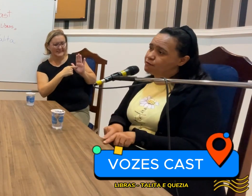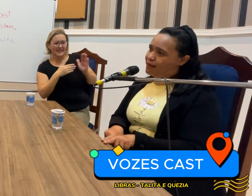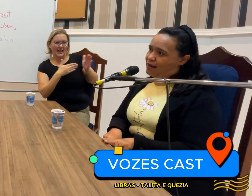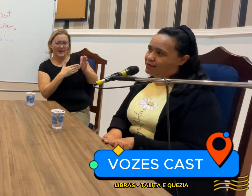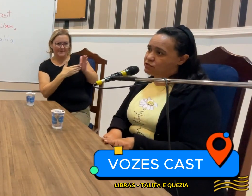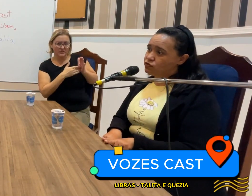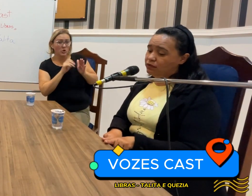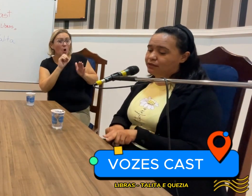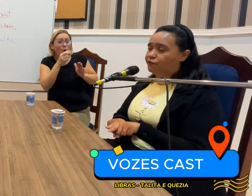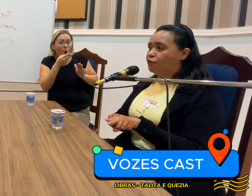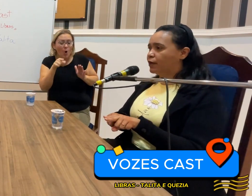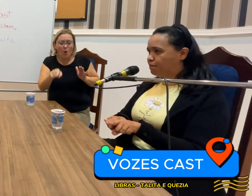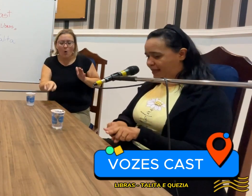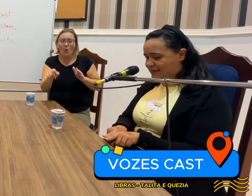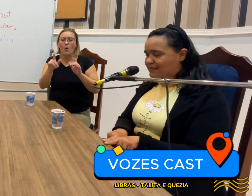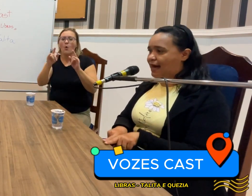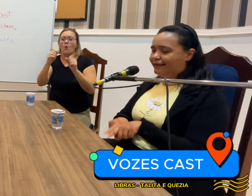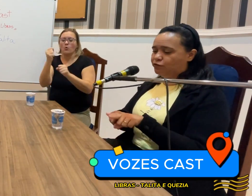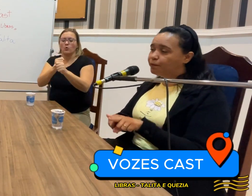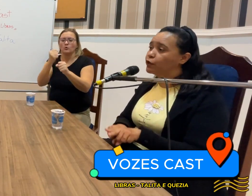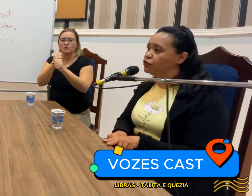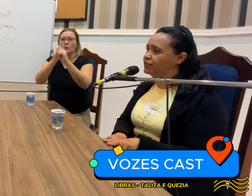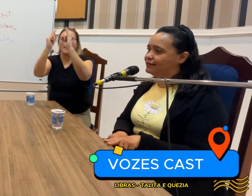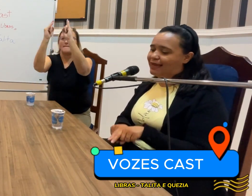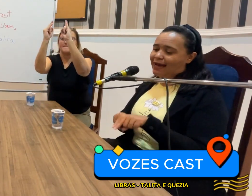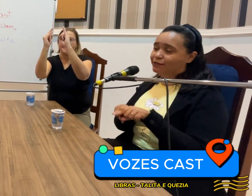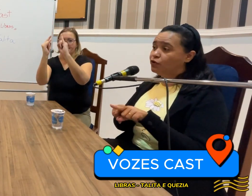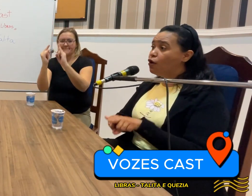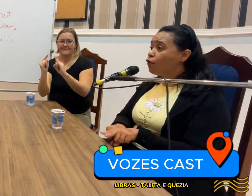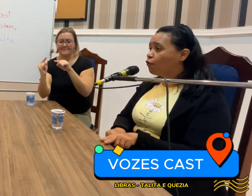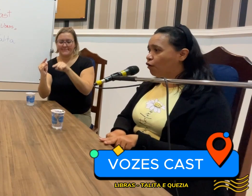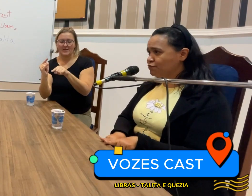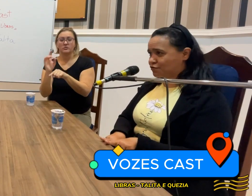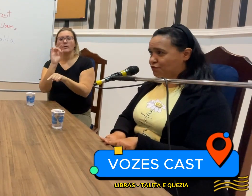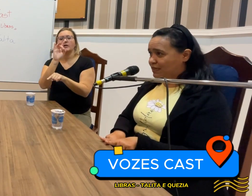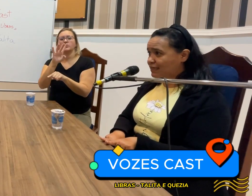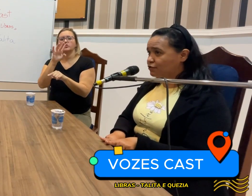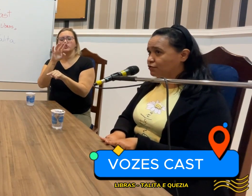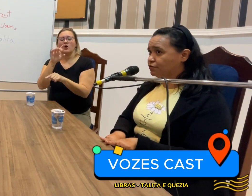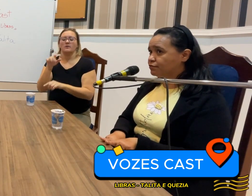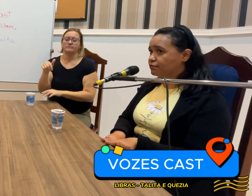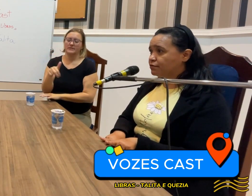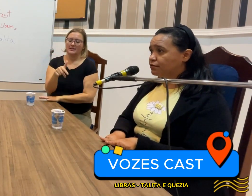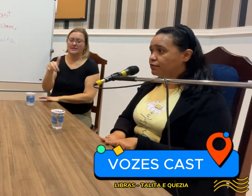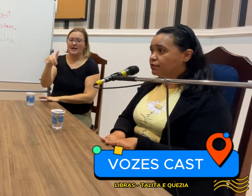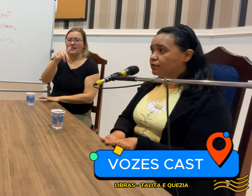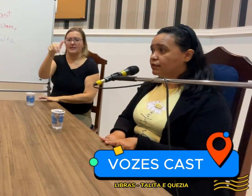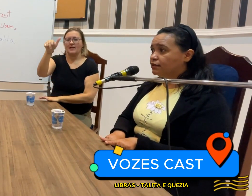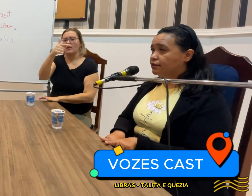esse espaço que foi pensado, projetado, construído